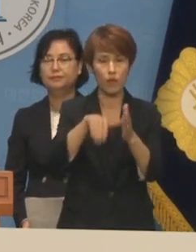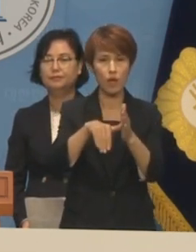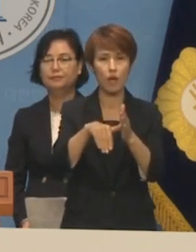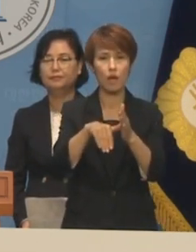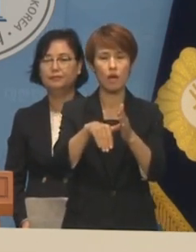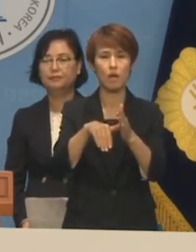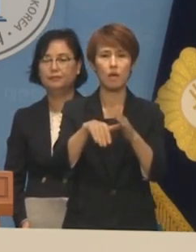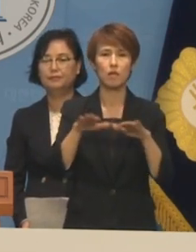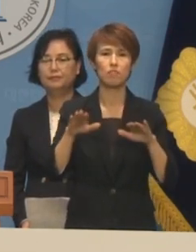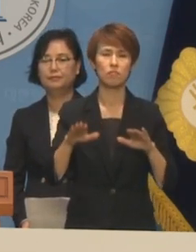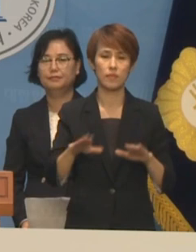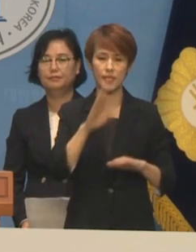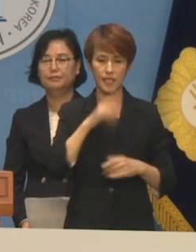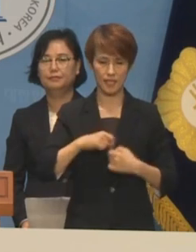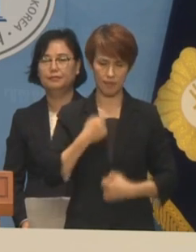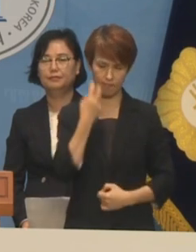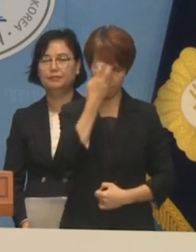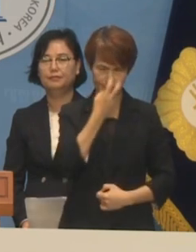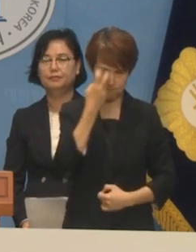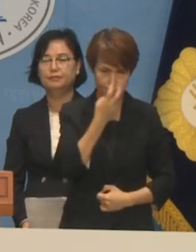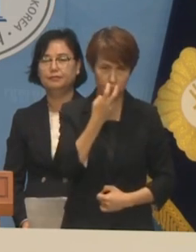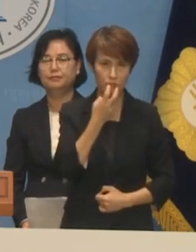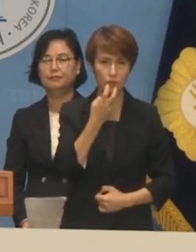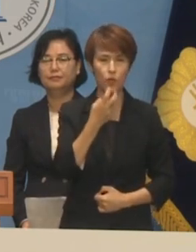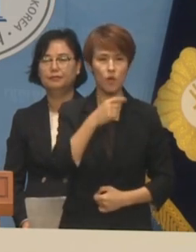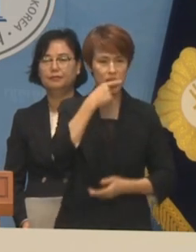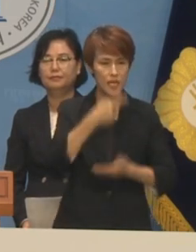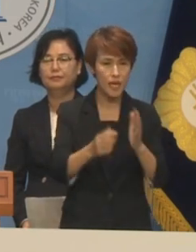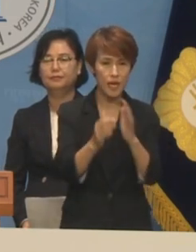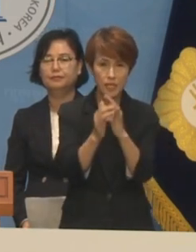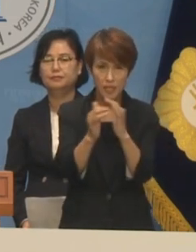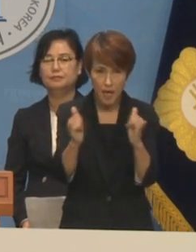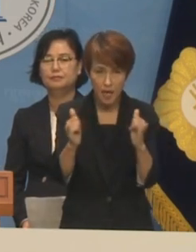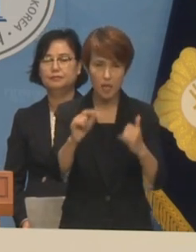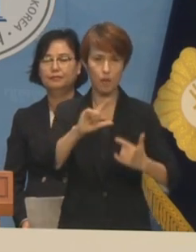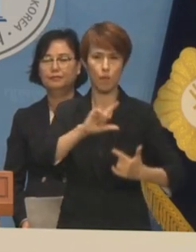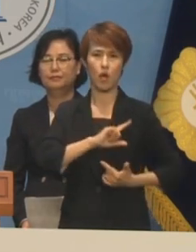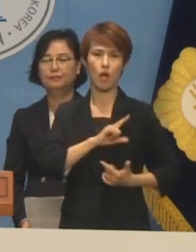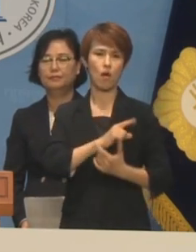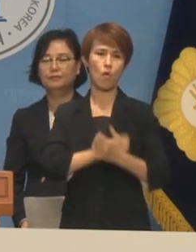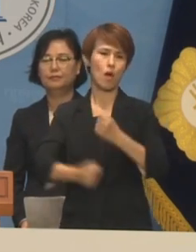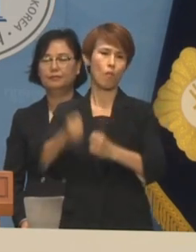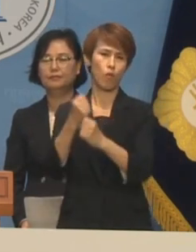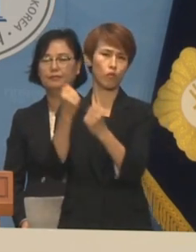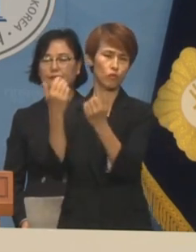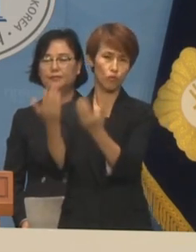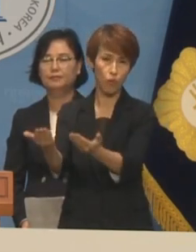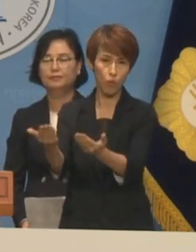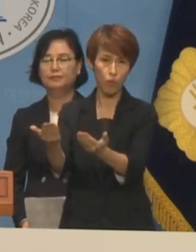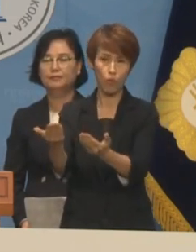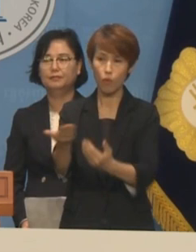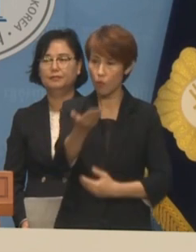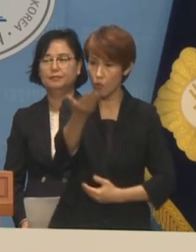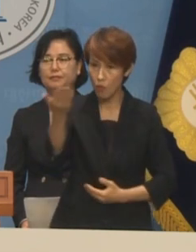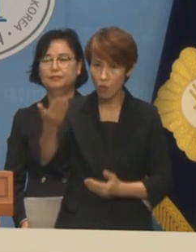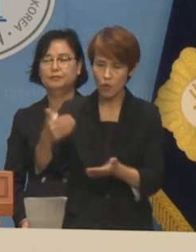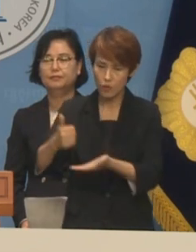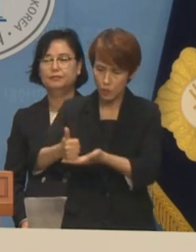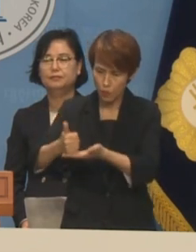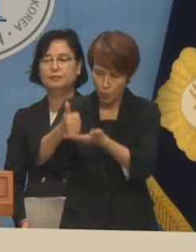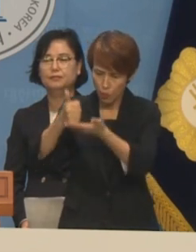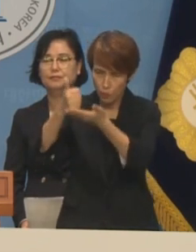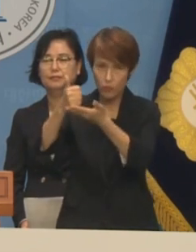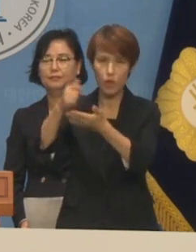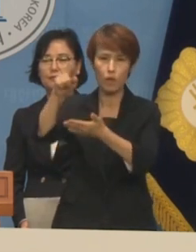현재를 사는 진상규명과 피해자들의 명예를 회복하고 이분들을